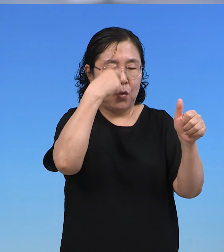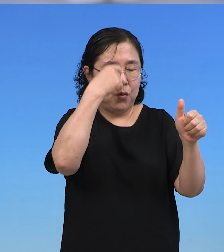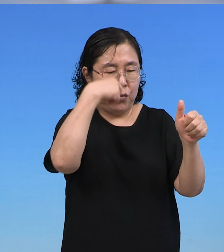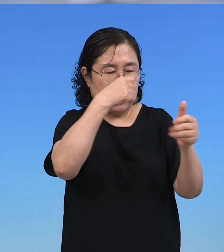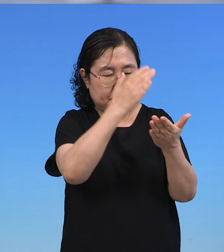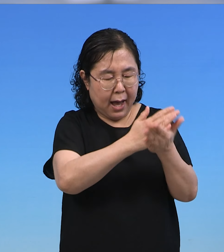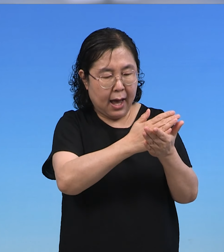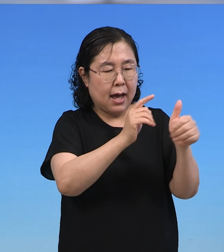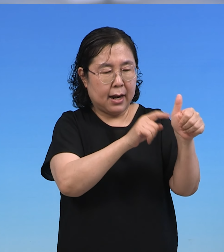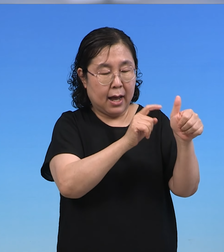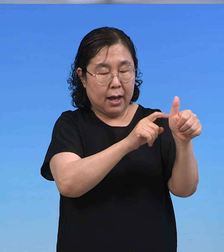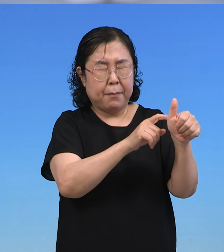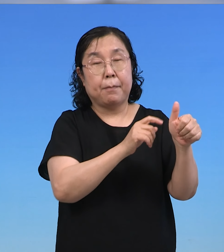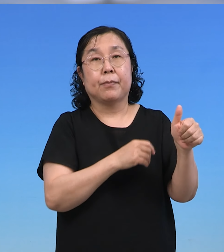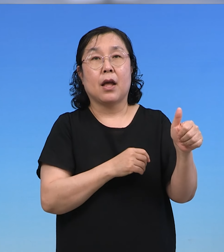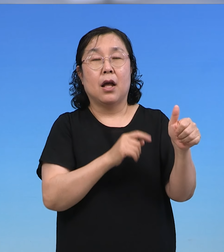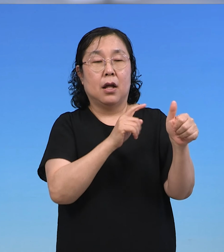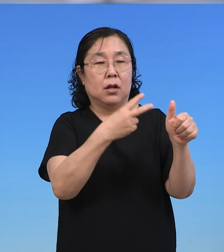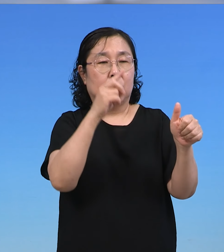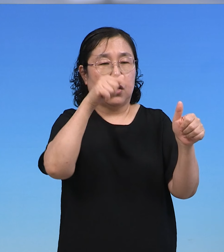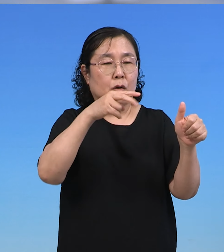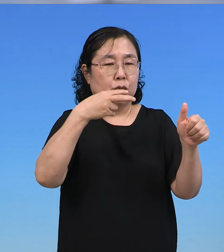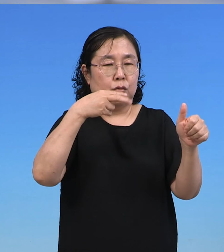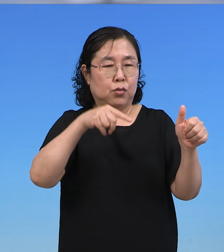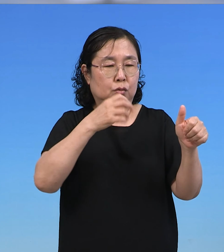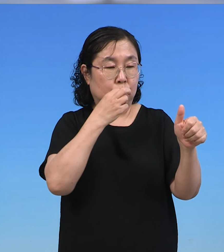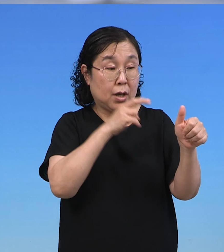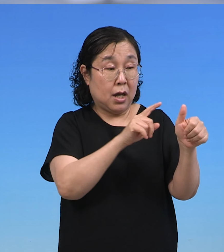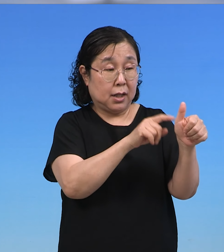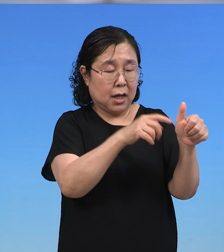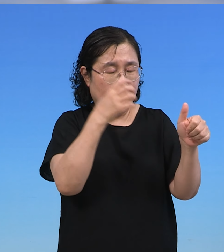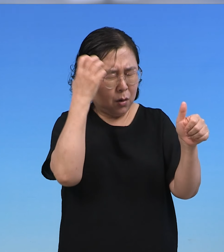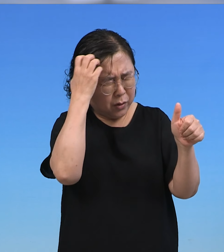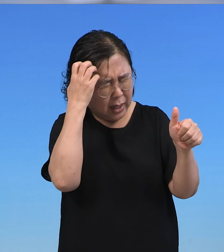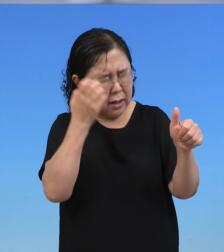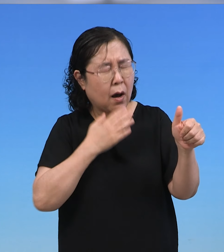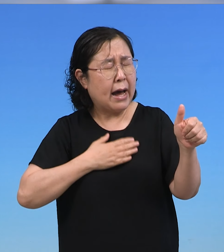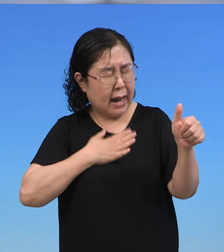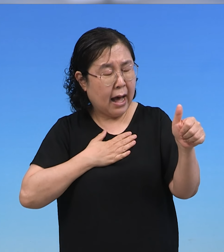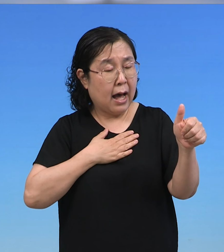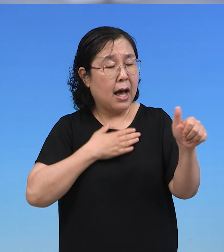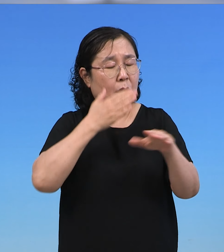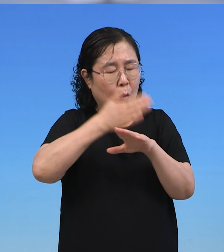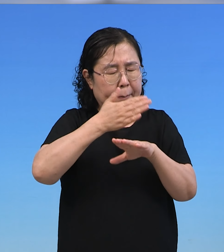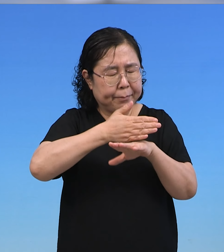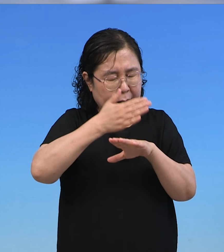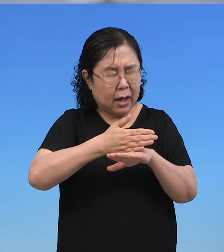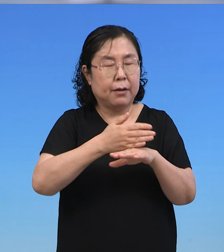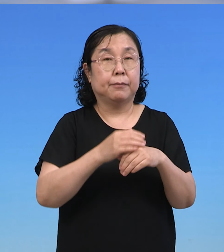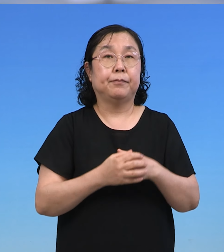울지 마라 덕수야, 너 얼마나 고생했는지 내 다 안다. 고맙다.